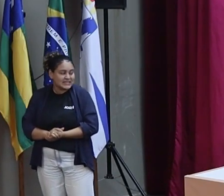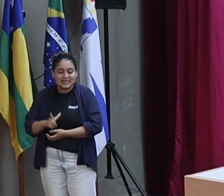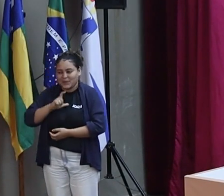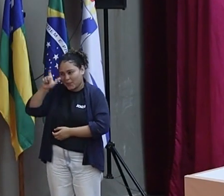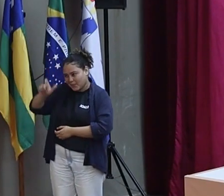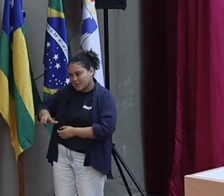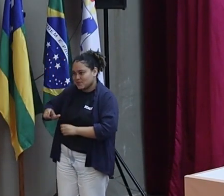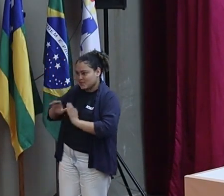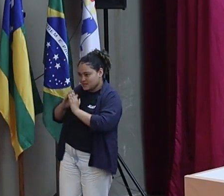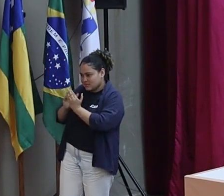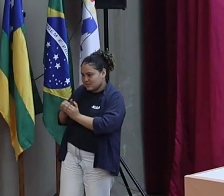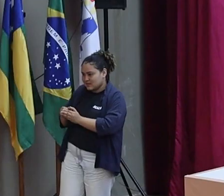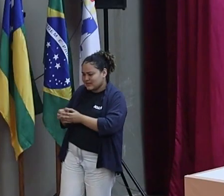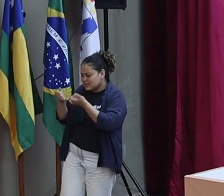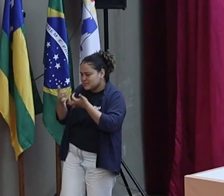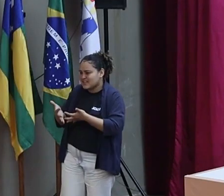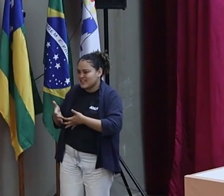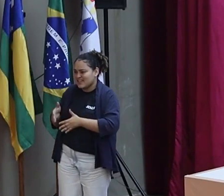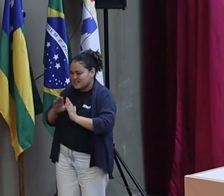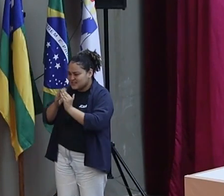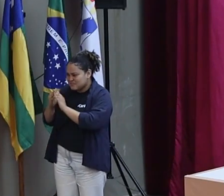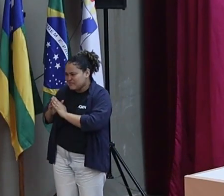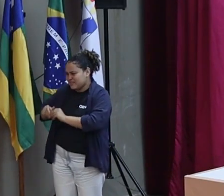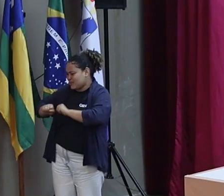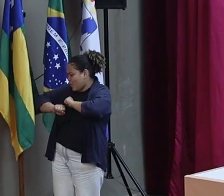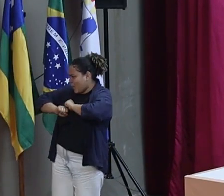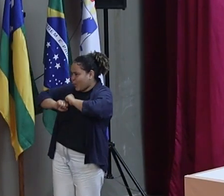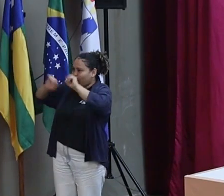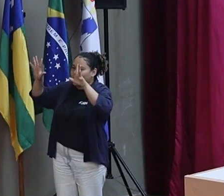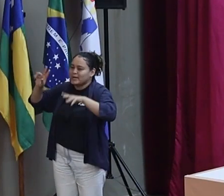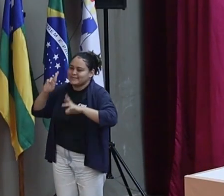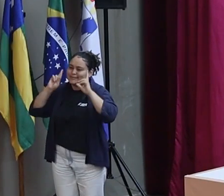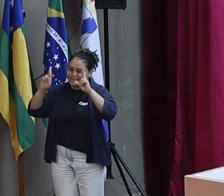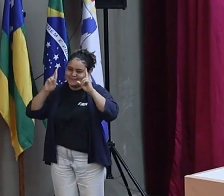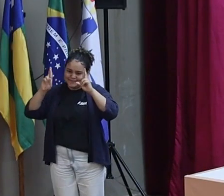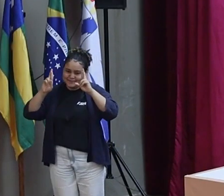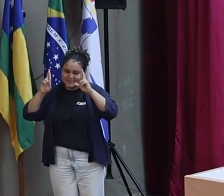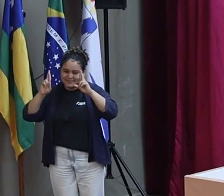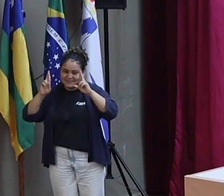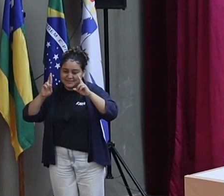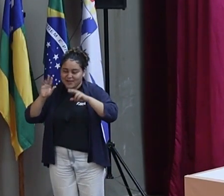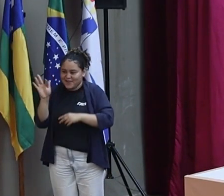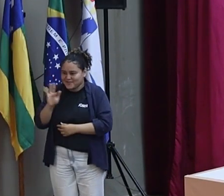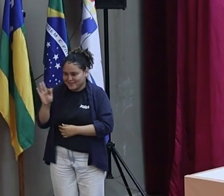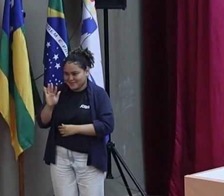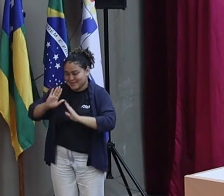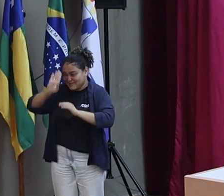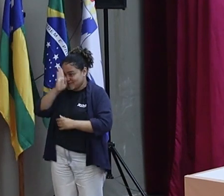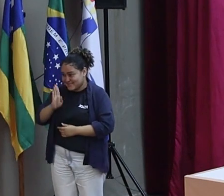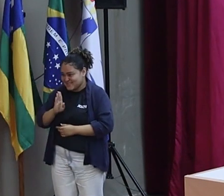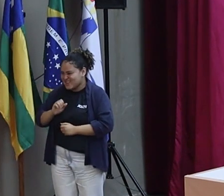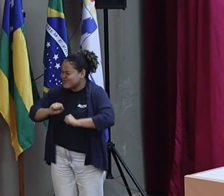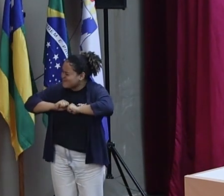que diz assim, a periferia está papocando de esperança. Eu digo que a universidade no Brasil está papocando de esperança, não